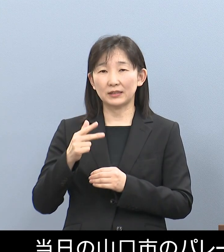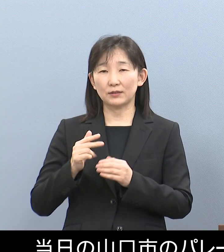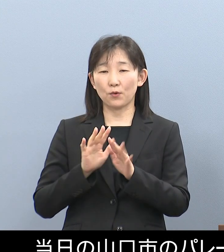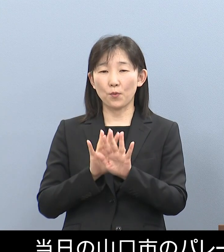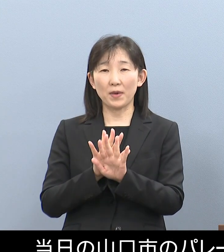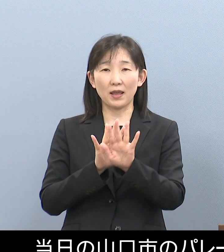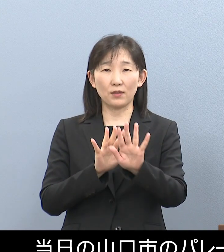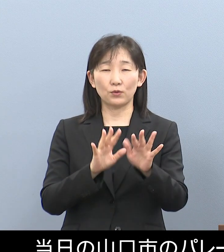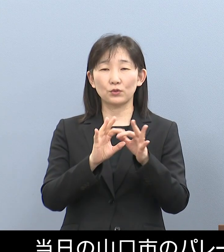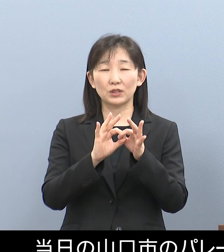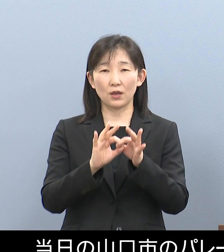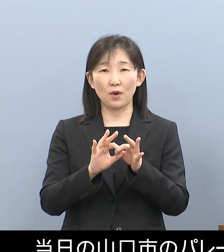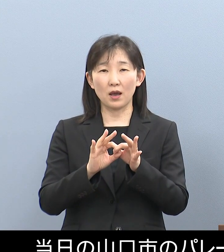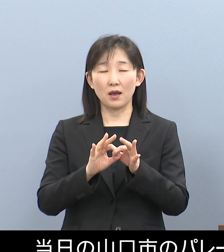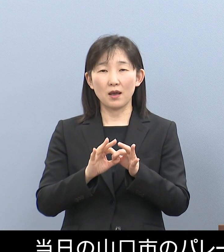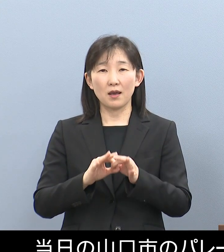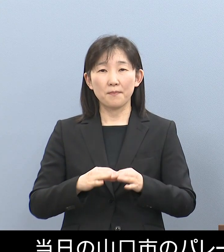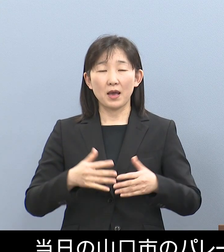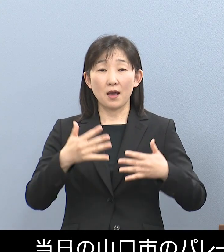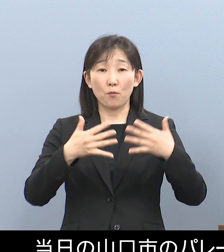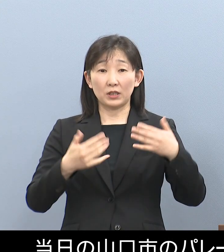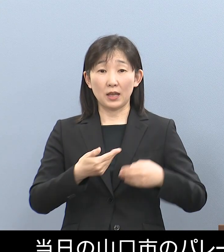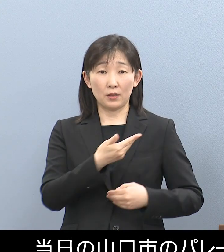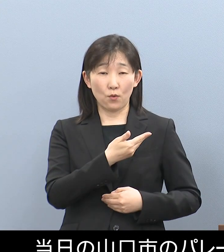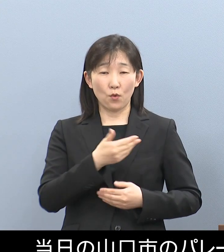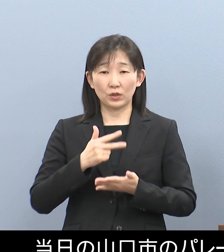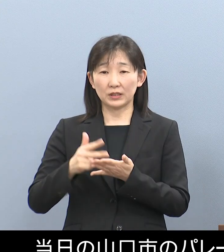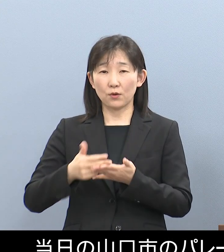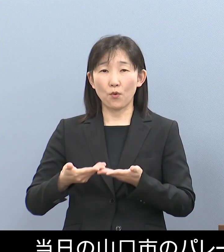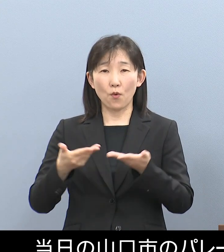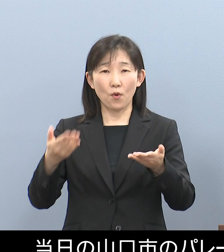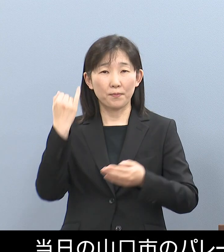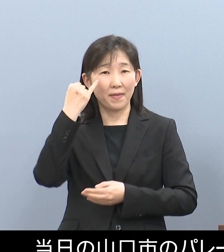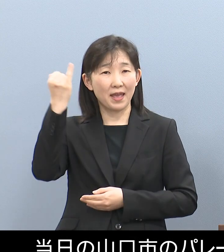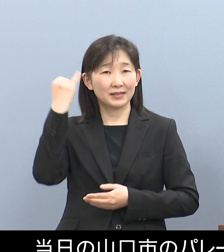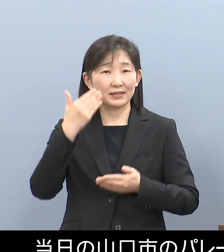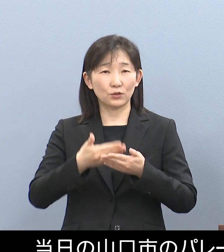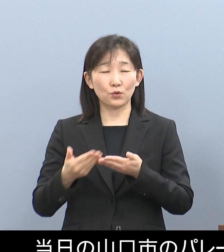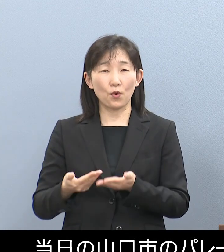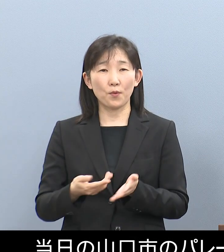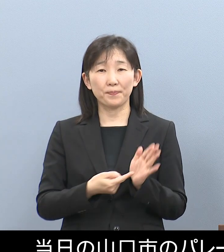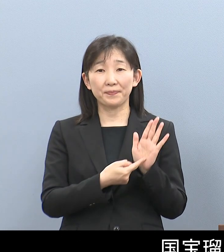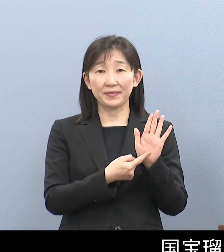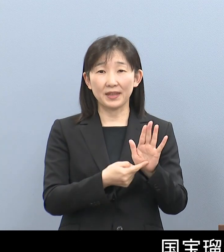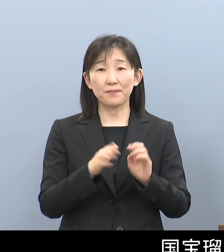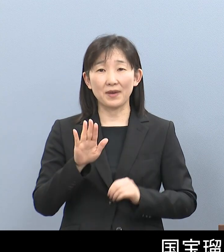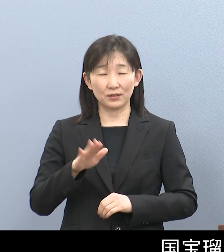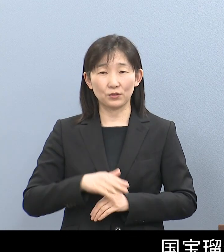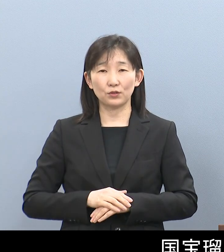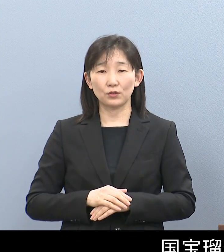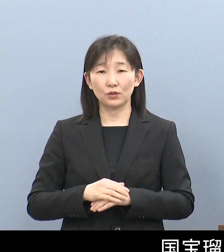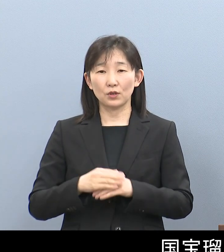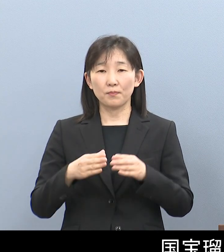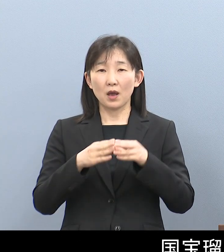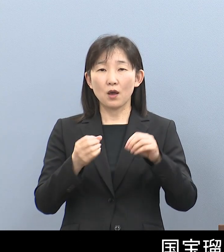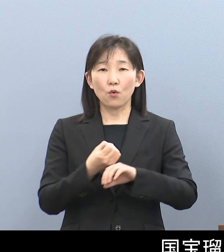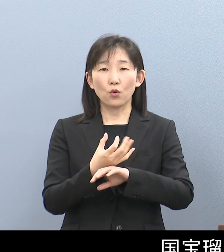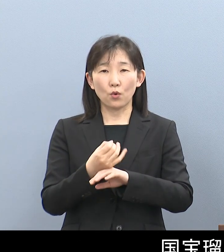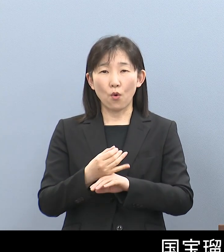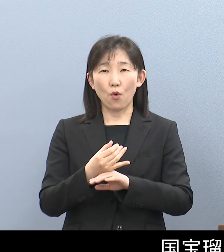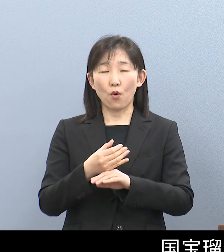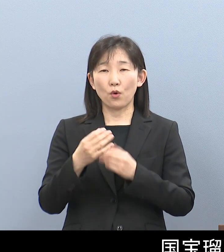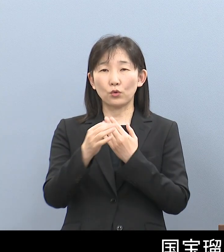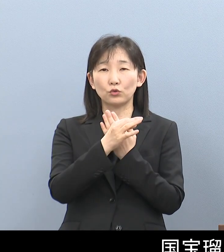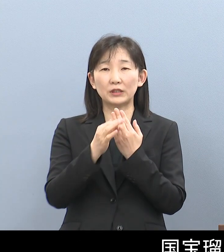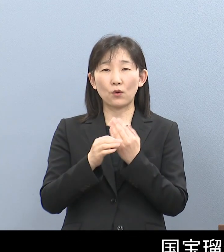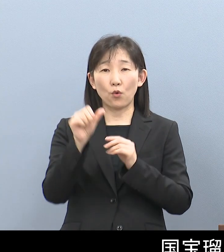ましてはモニターとお手元の資料でイメージ図をお示しをいたしております。国宝瑠璃光寺五重